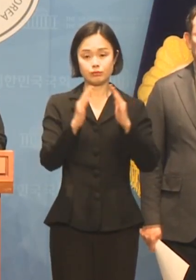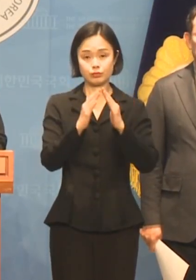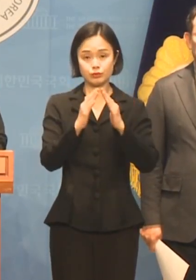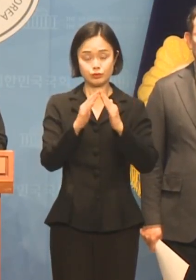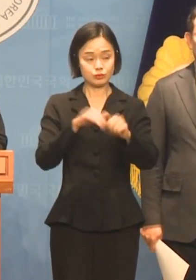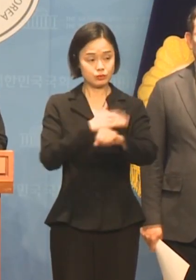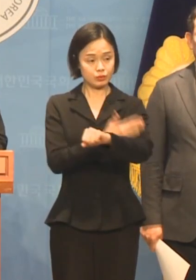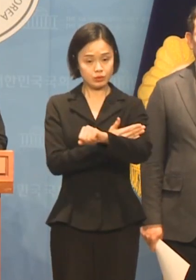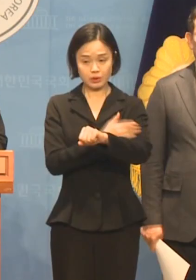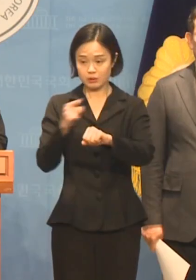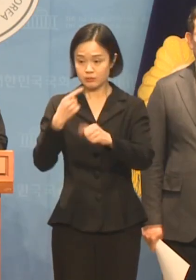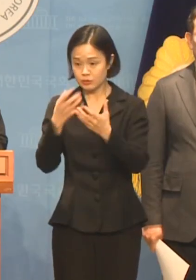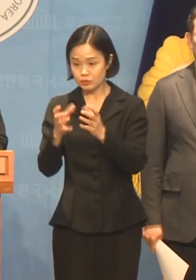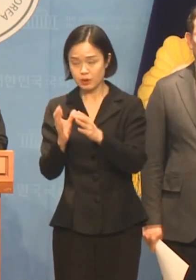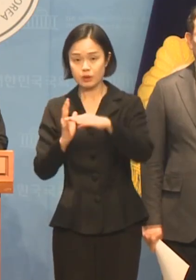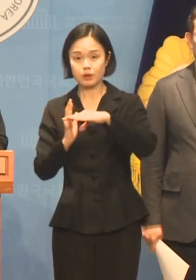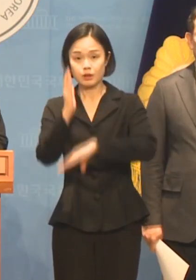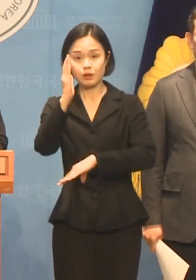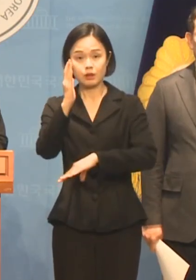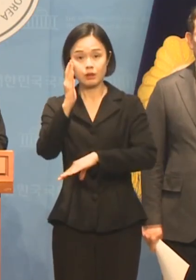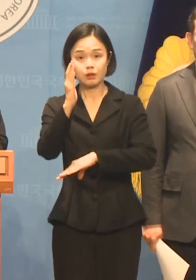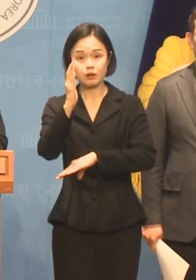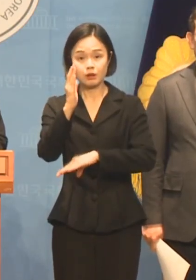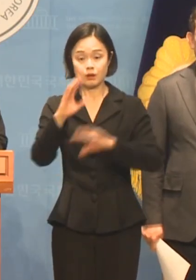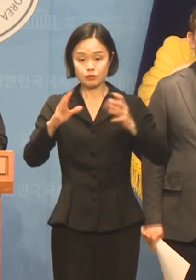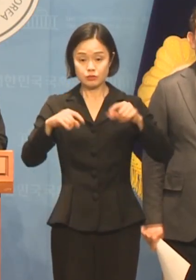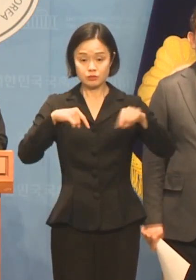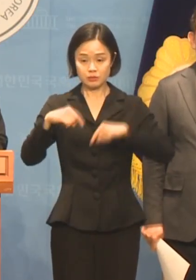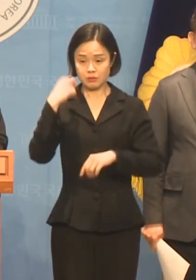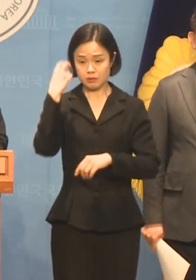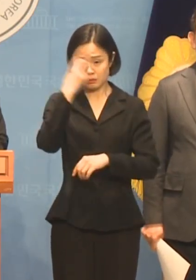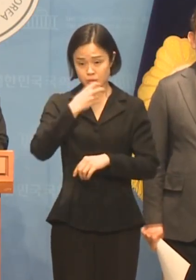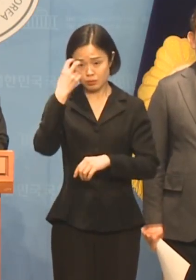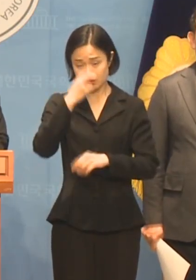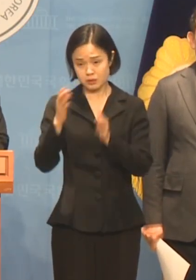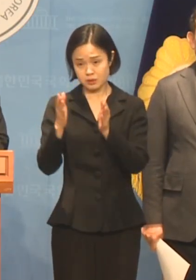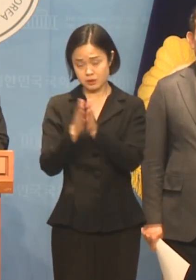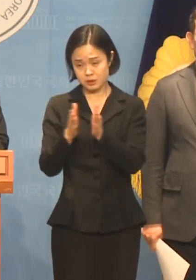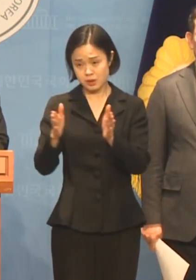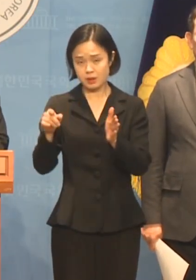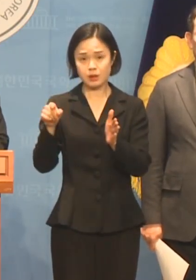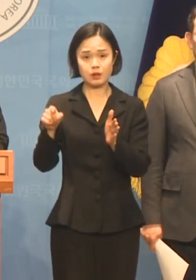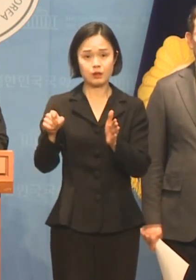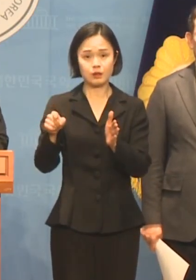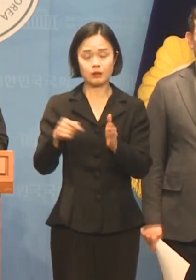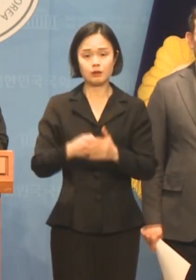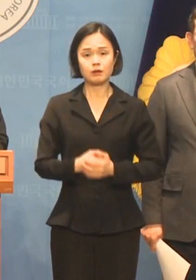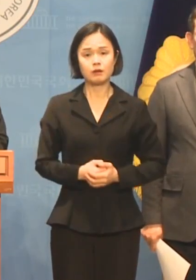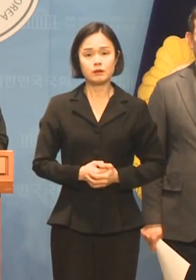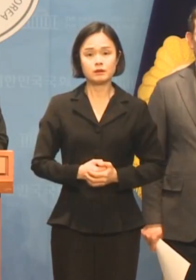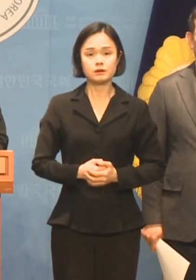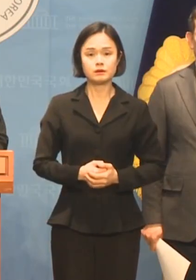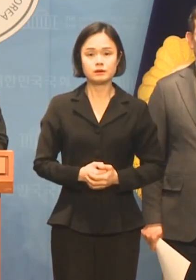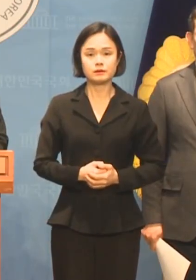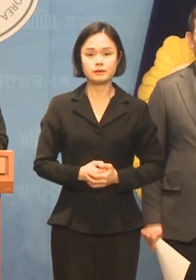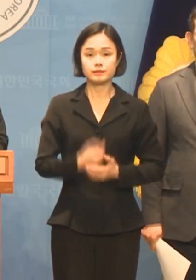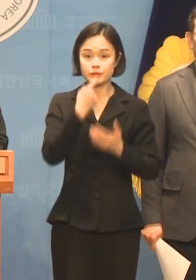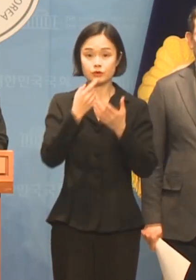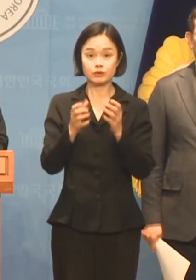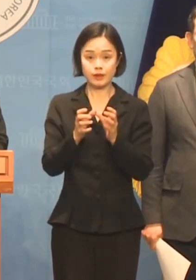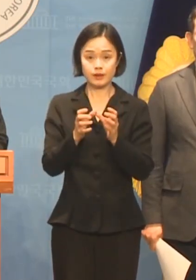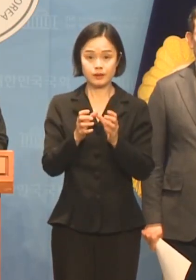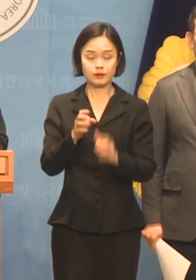삼탕하는 사실상 불필요한 조치였습니다. 실제로 더불어민주당은